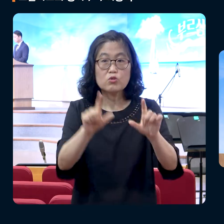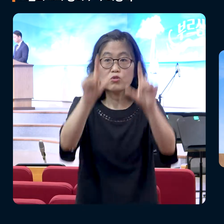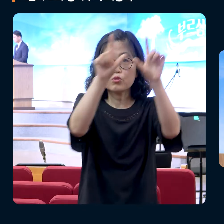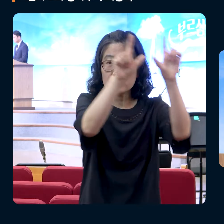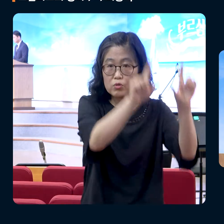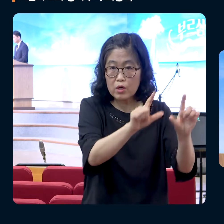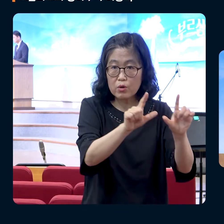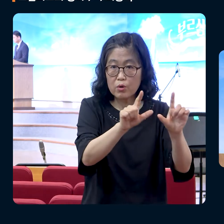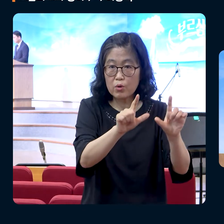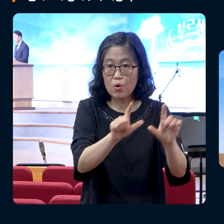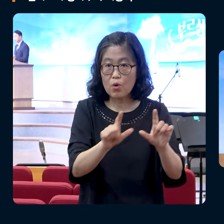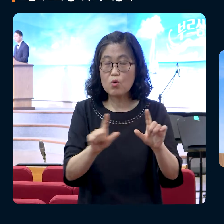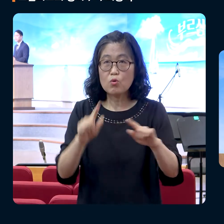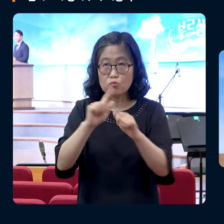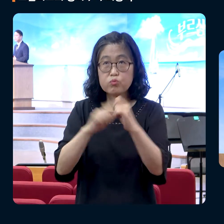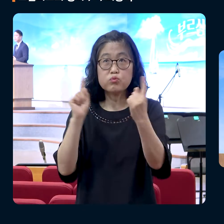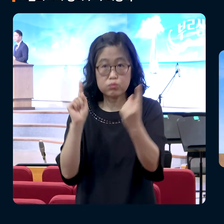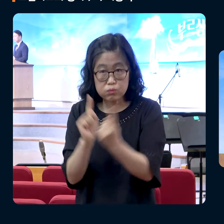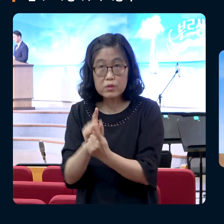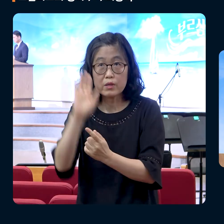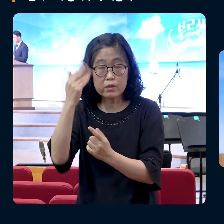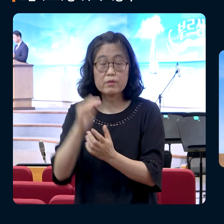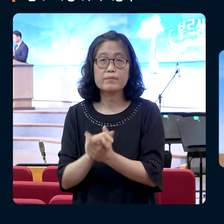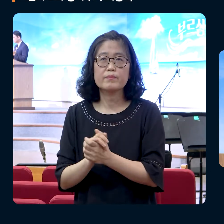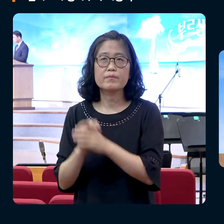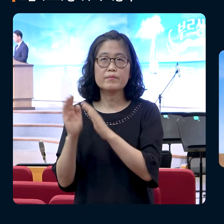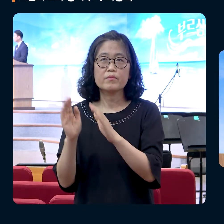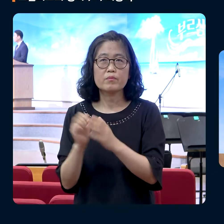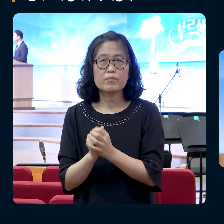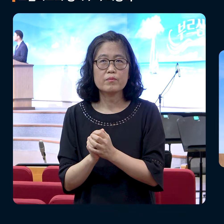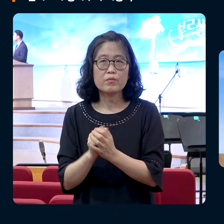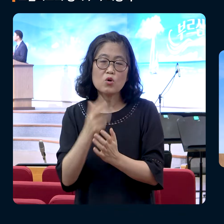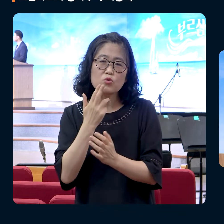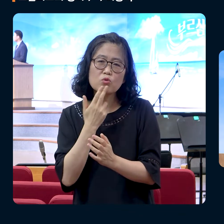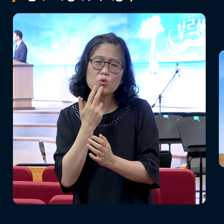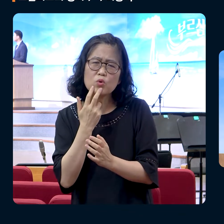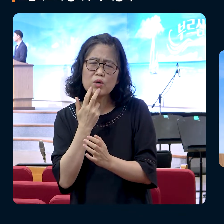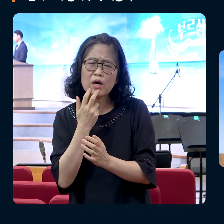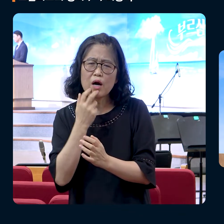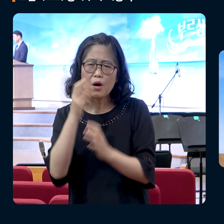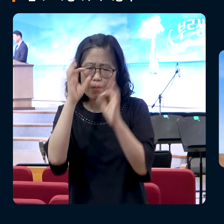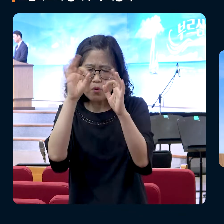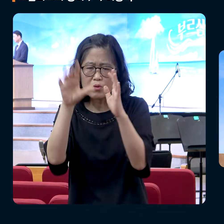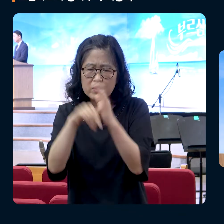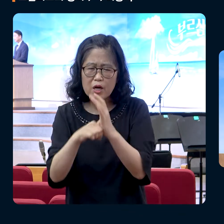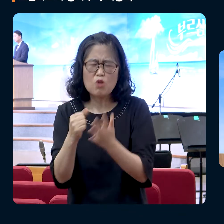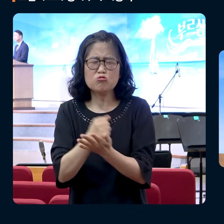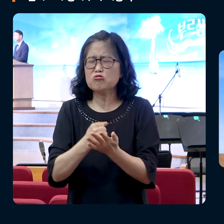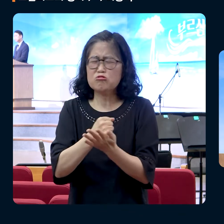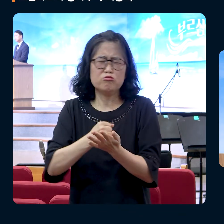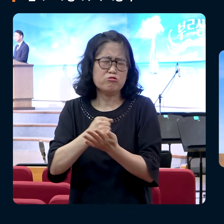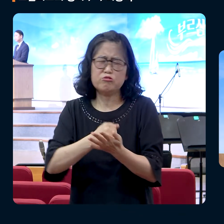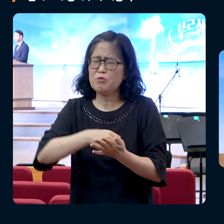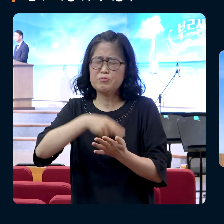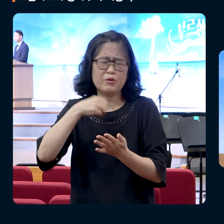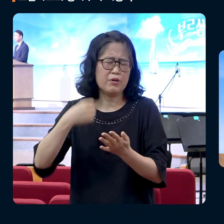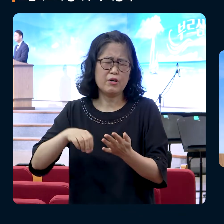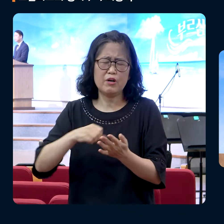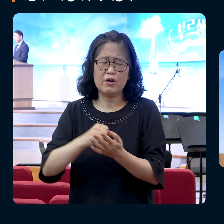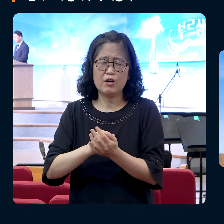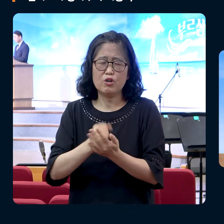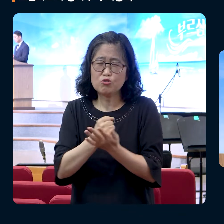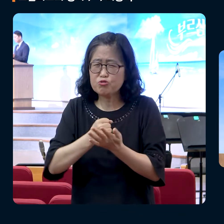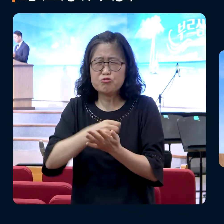간 것뿐이었습니다. 어떻게 생각하면 참 요셉이 억세게 운이 없는 사람이구나 라고 생각할 수